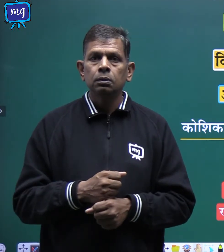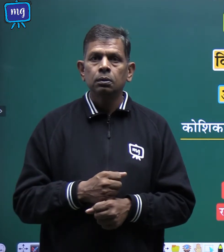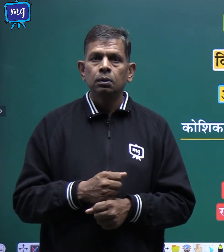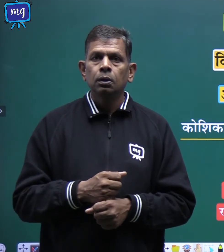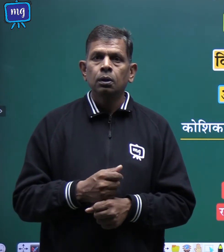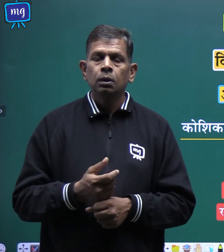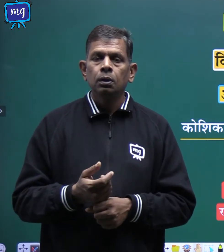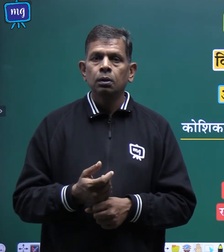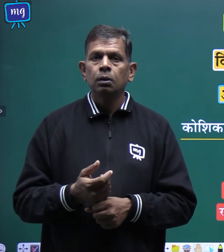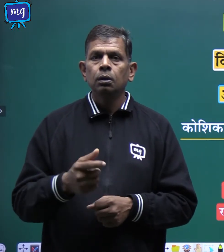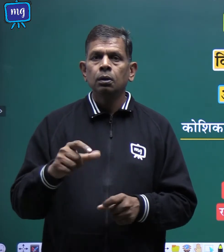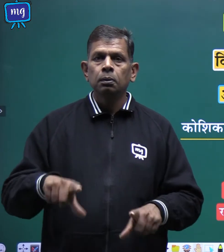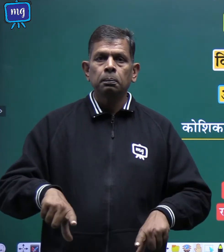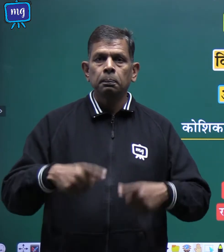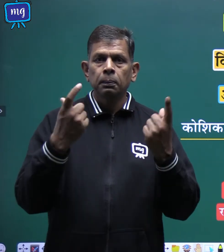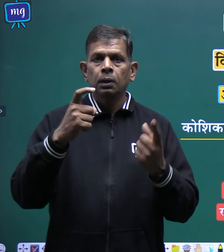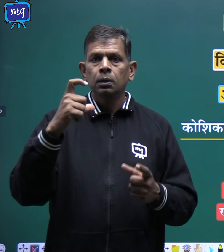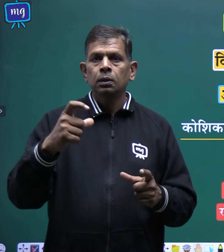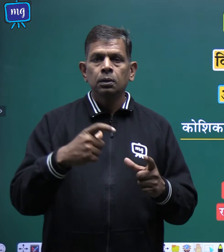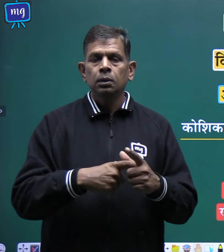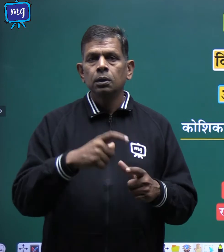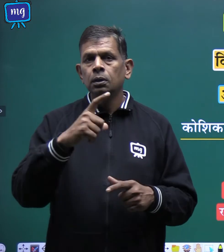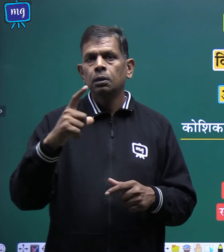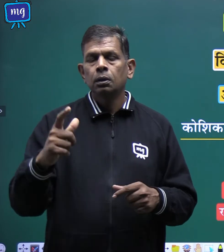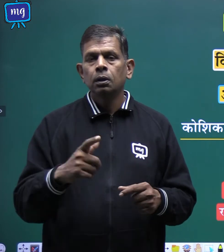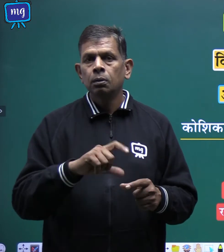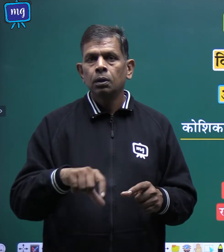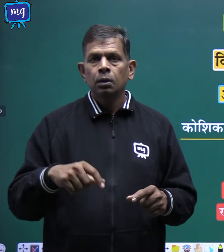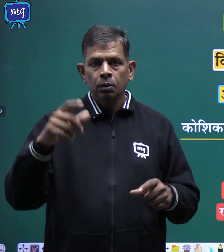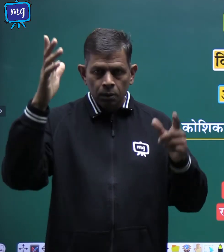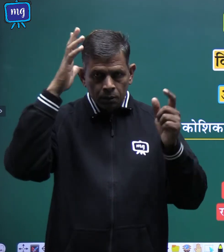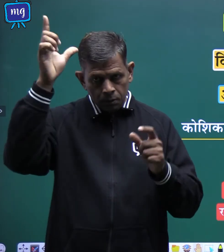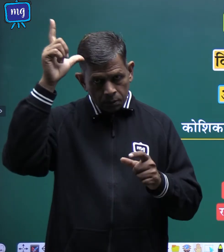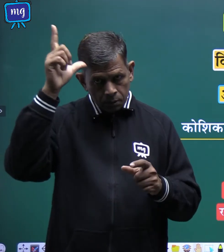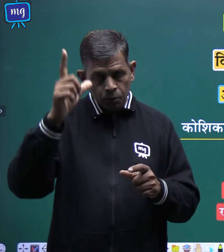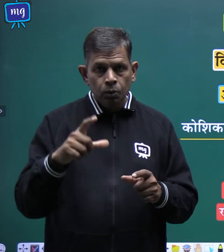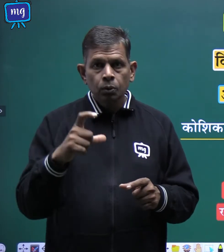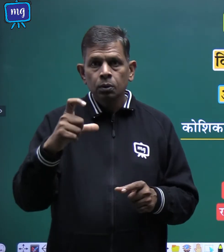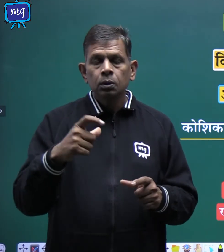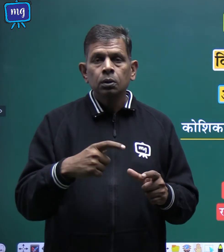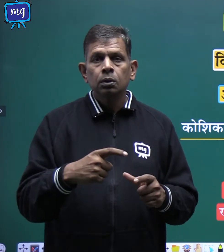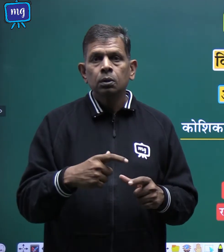और पादप कोशिका व जंतु कोशिका में क्या अंतर होता है।